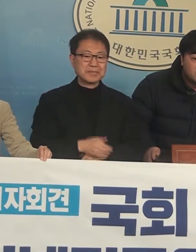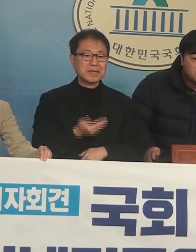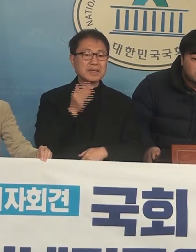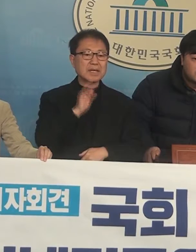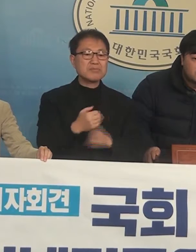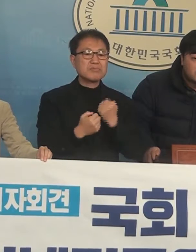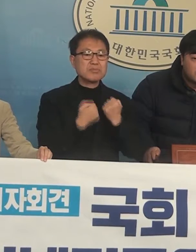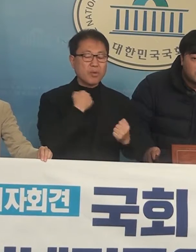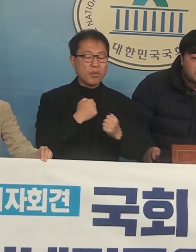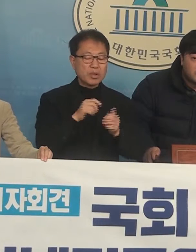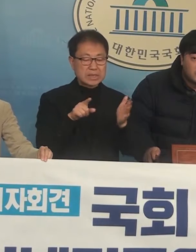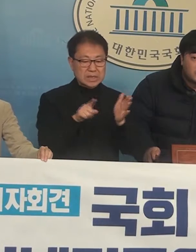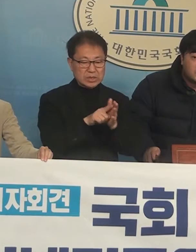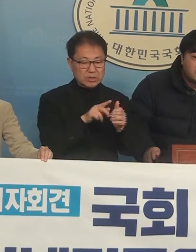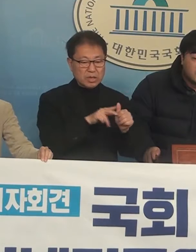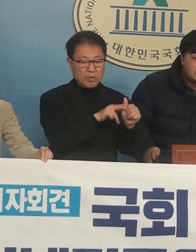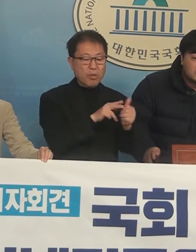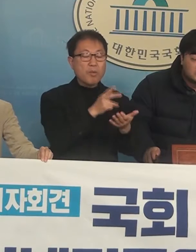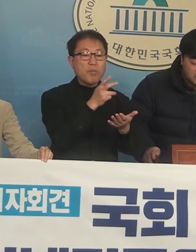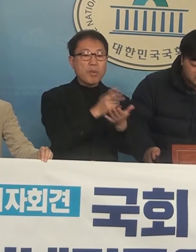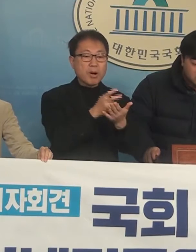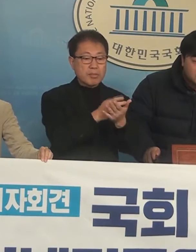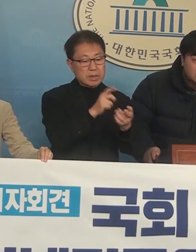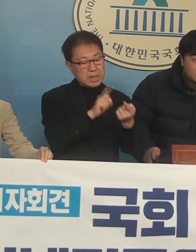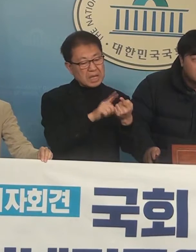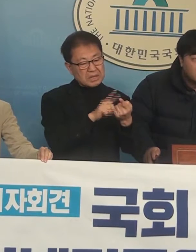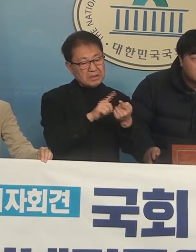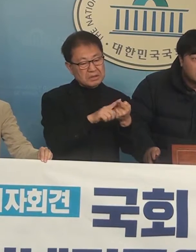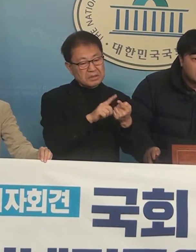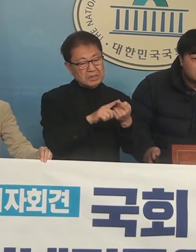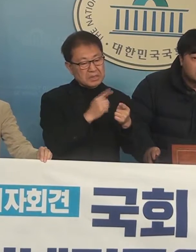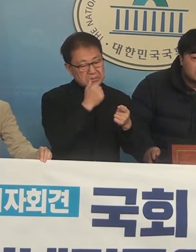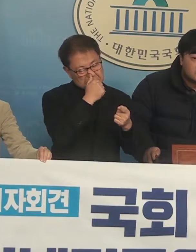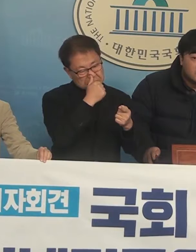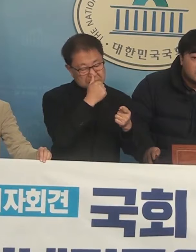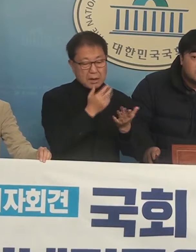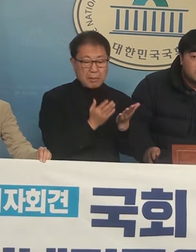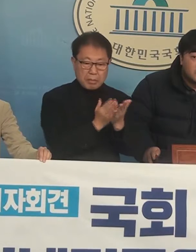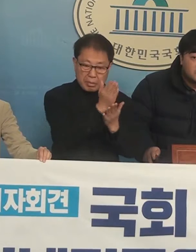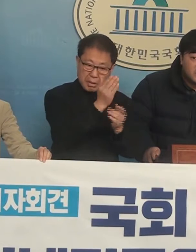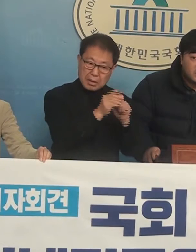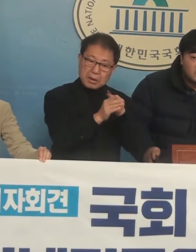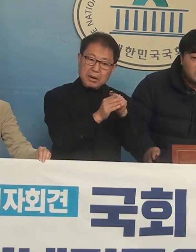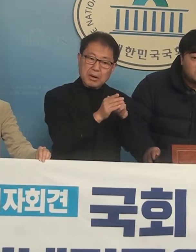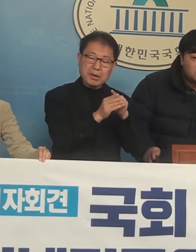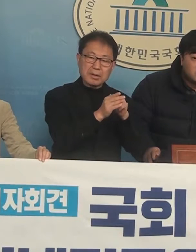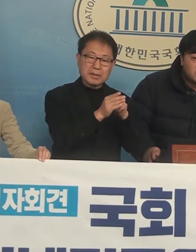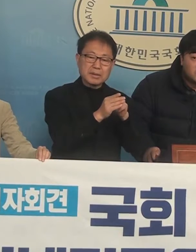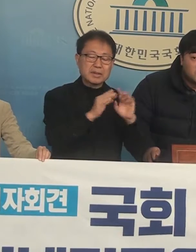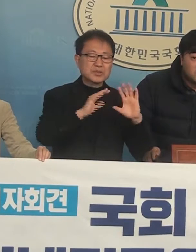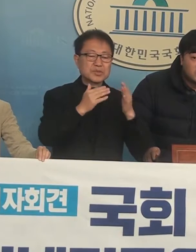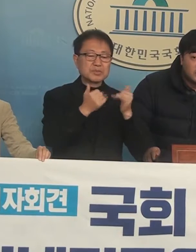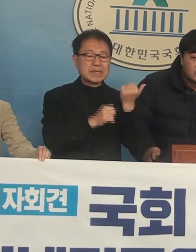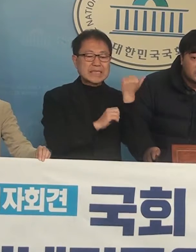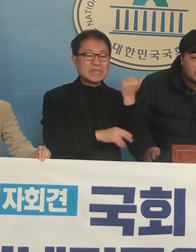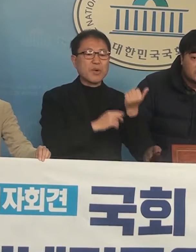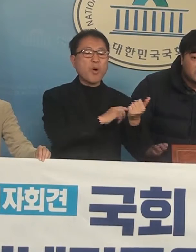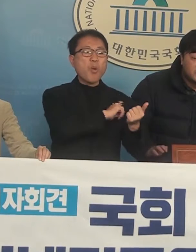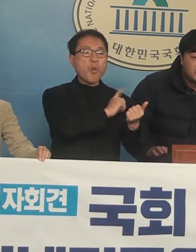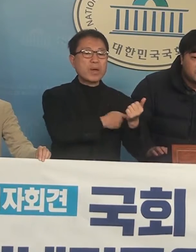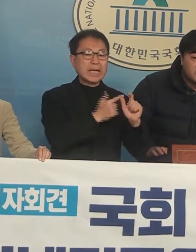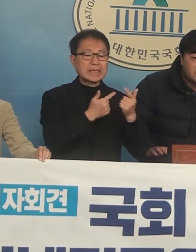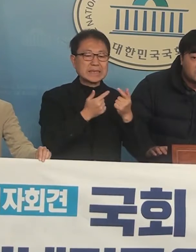그럼에도 불구하고 신용정보법이 이러한 지점들을 통과시키려고 한다는 것은 명백히 국민의 기본권이